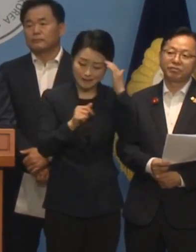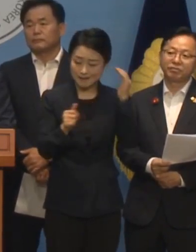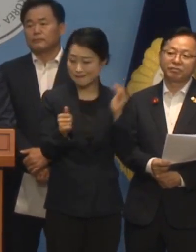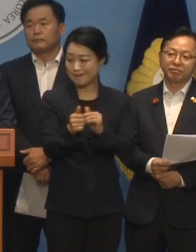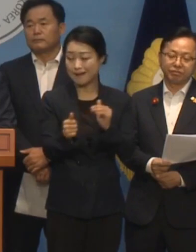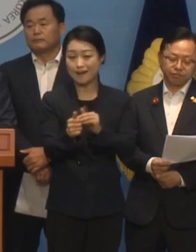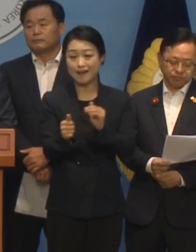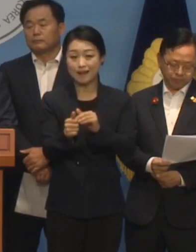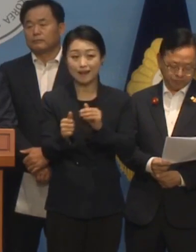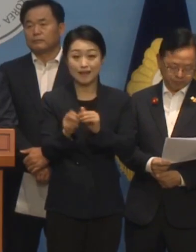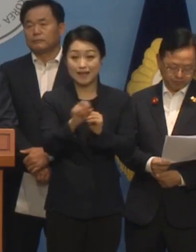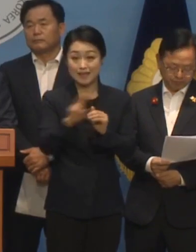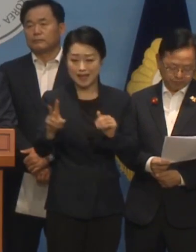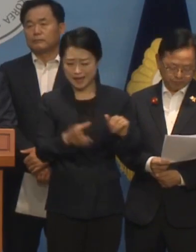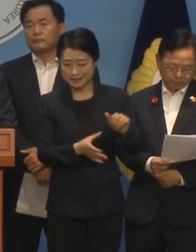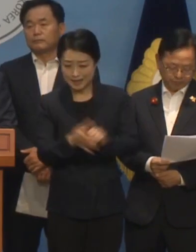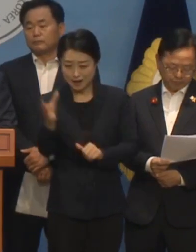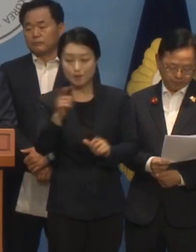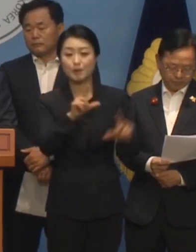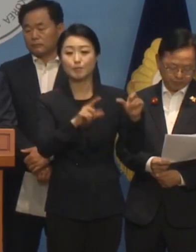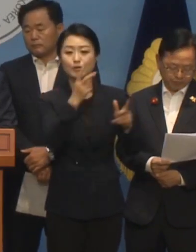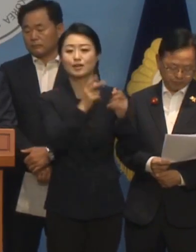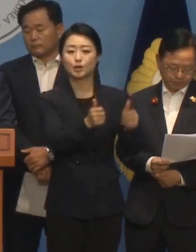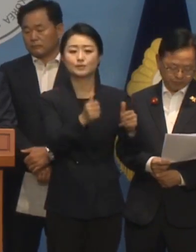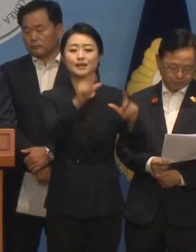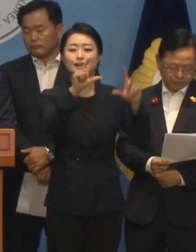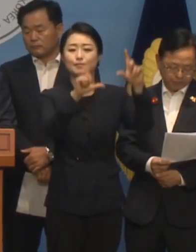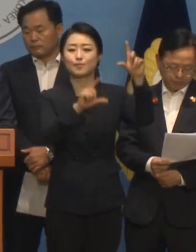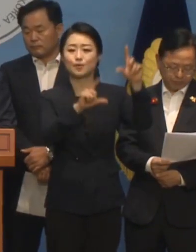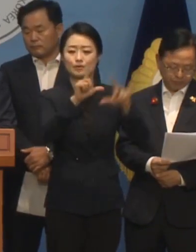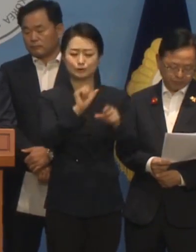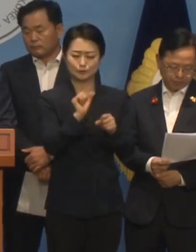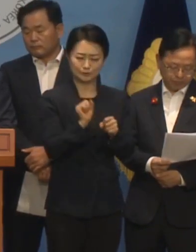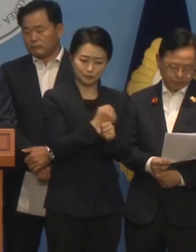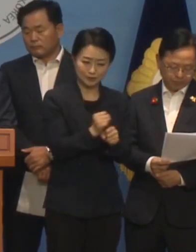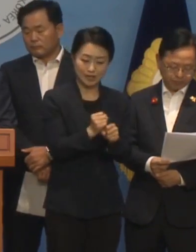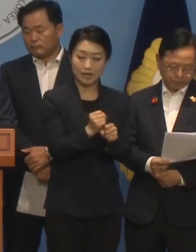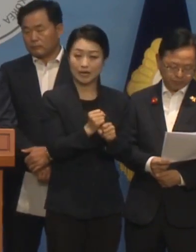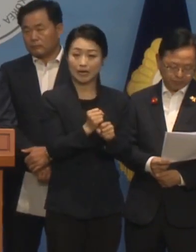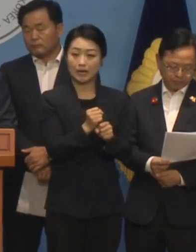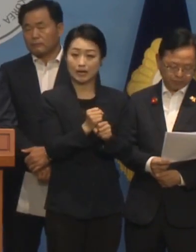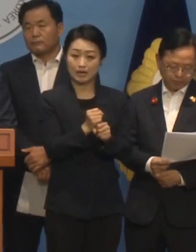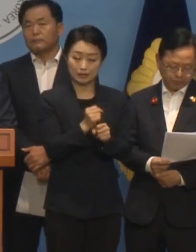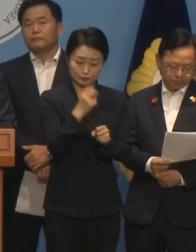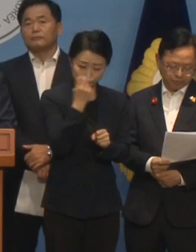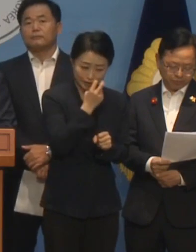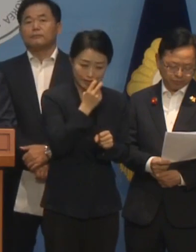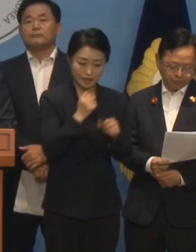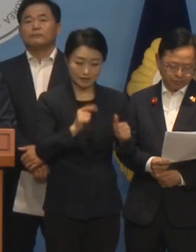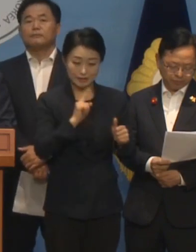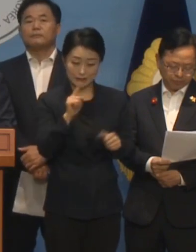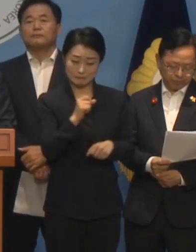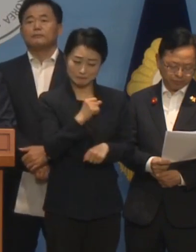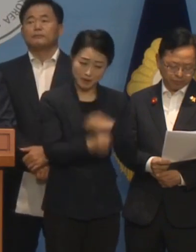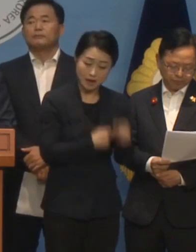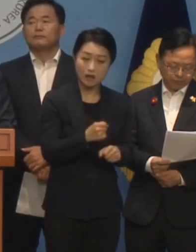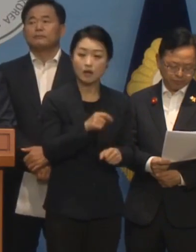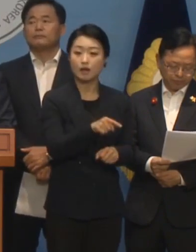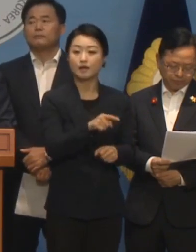대한 탄압으로 맞서고 있는 검찰의 조작수사와 선택적 기소 행위는